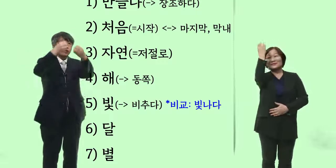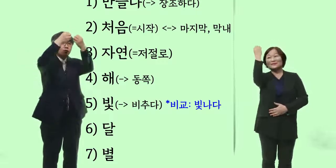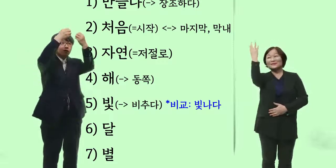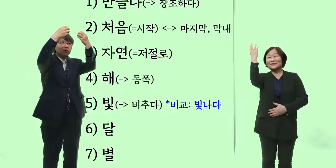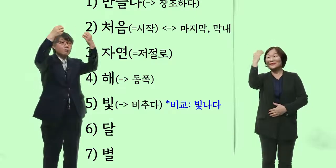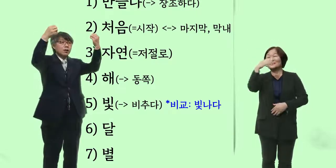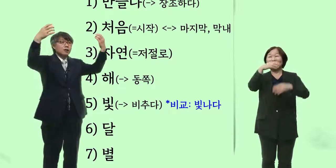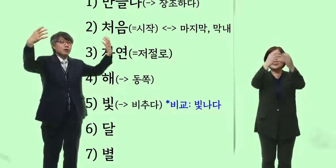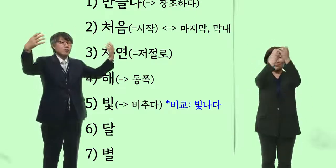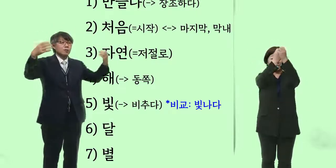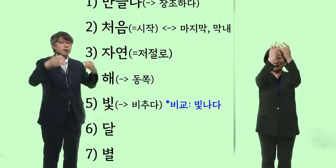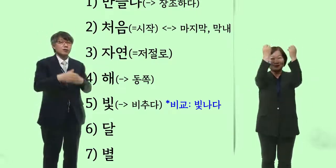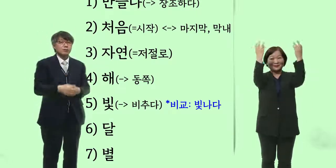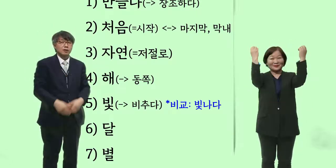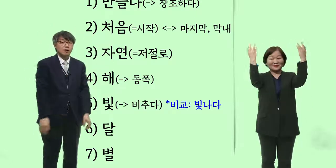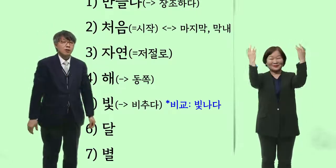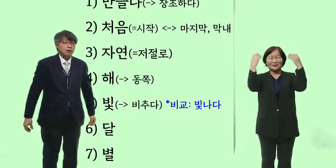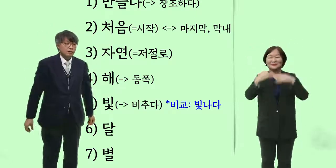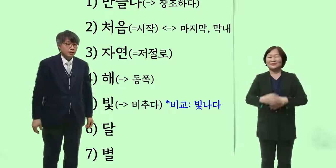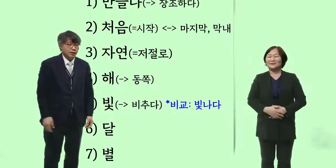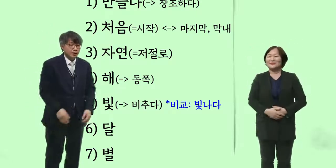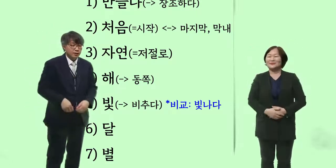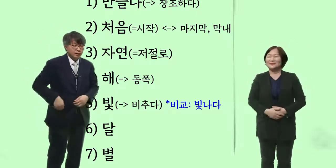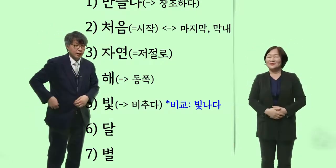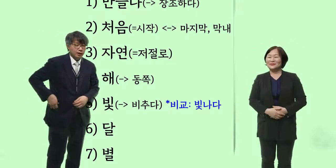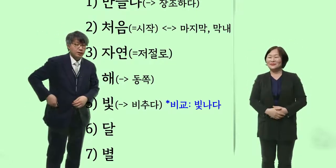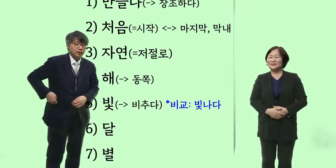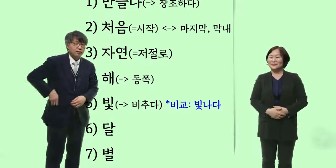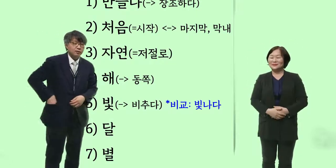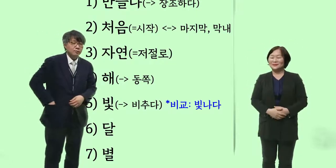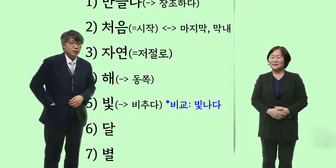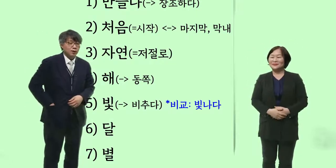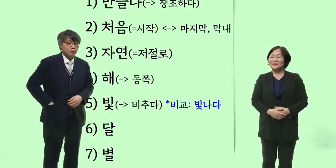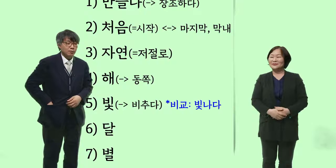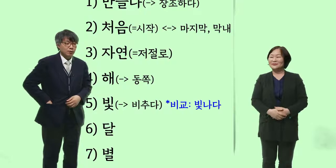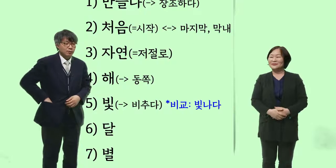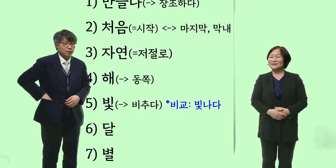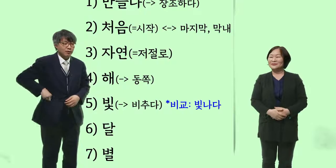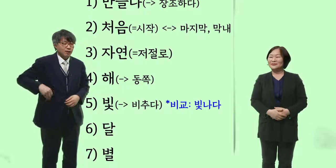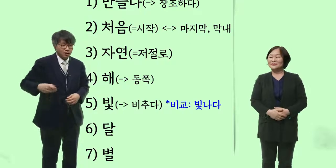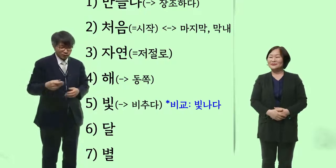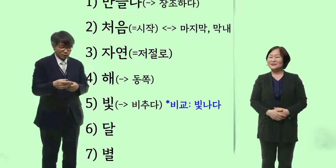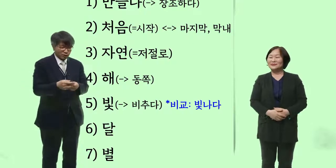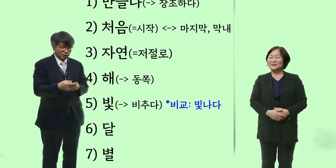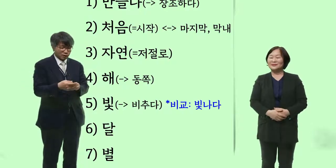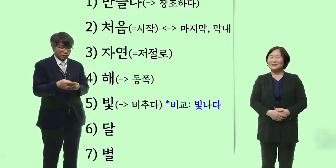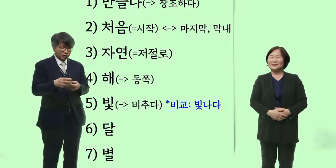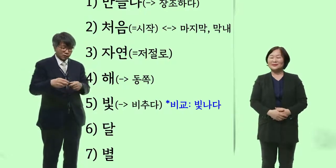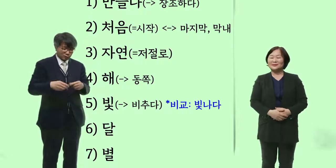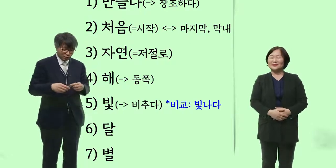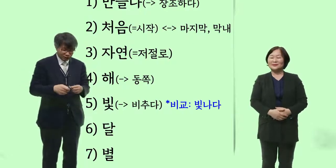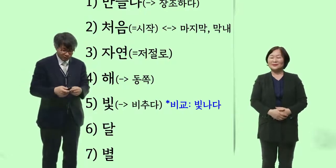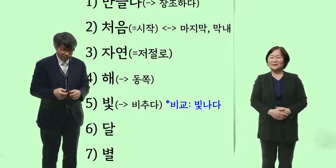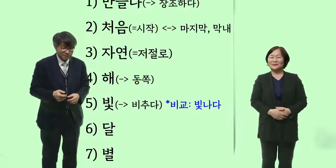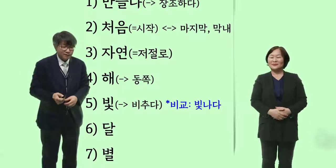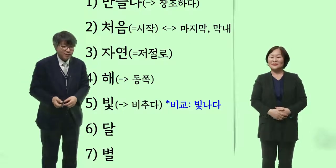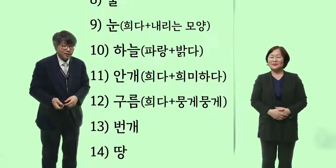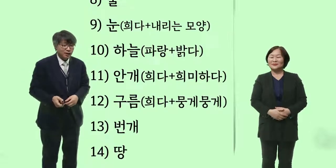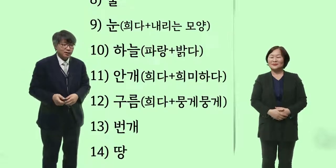하고 별 이렇게 표현하기도 합니다. 네, 자, 그 다음 한번 해보겠습니다. 제가 넘기는 걸 좀 넣어놨습니다. 자, 그